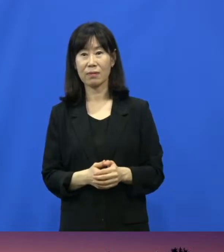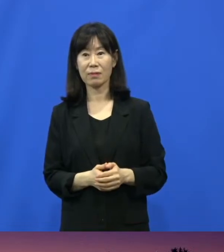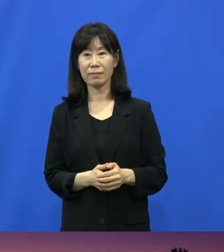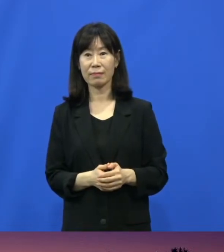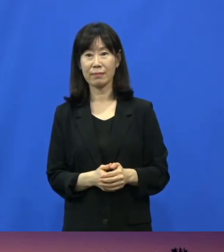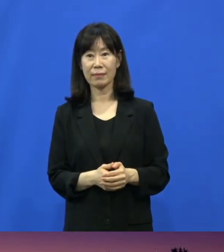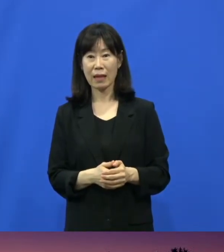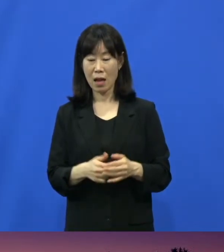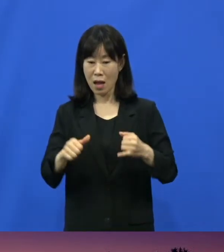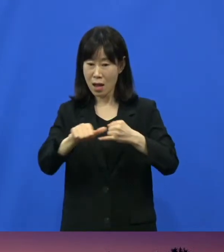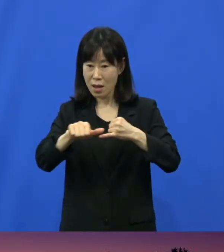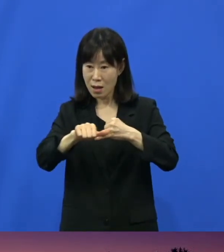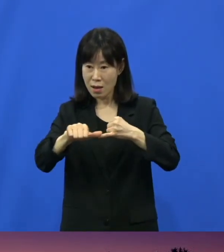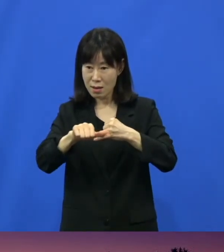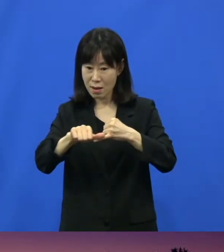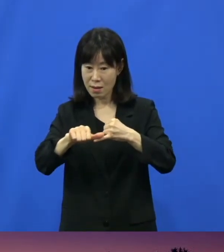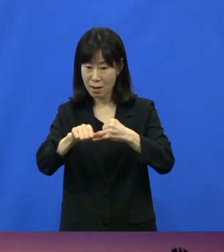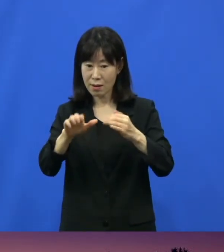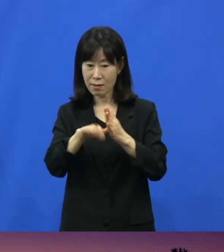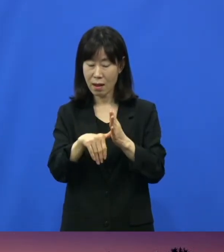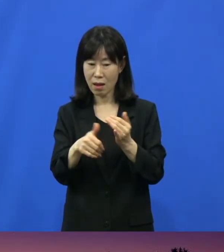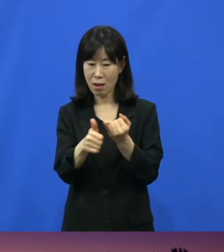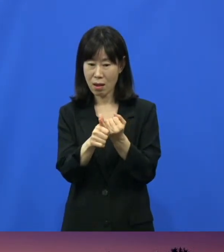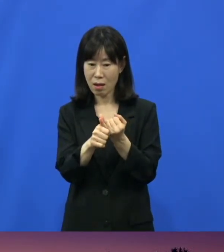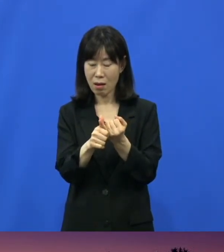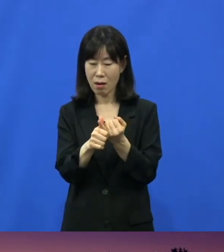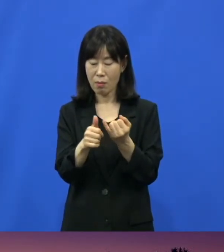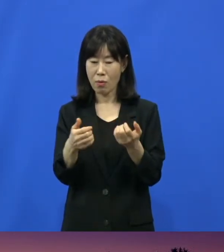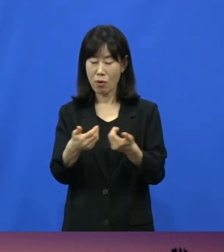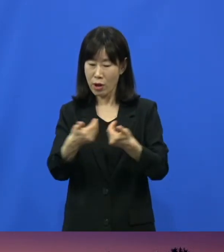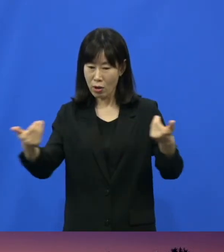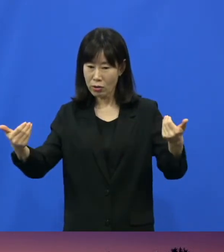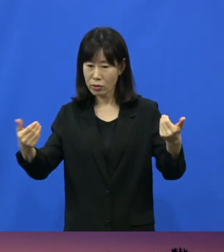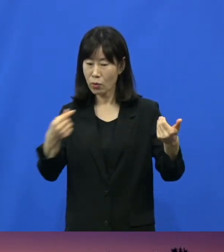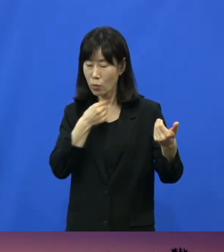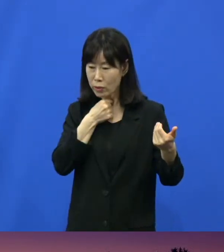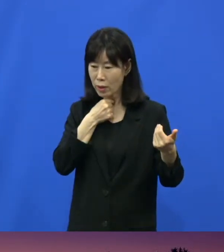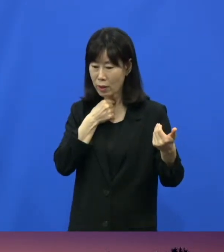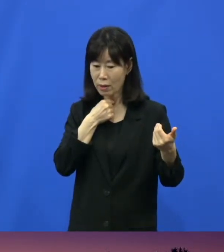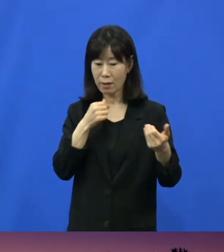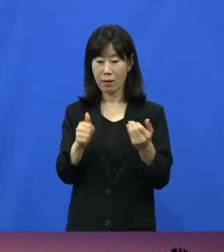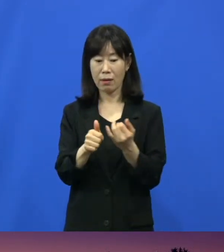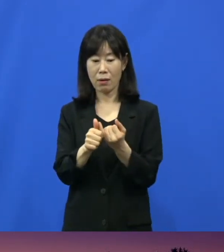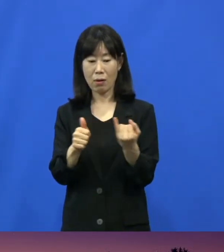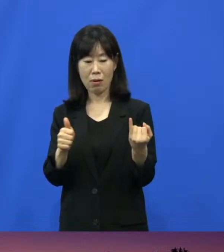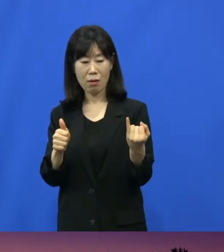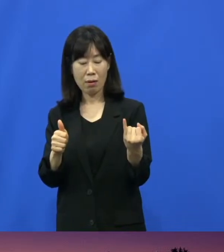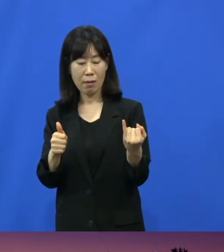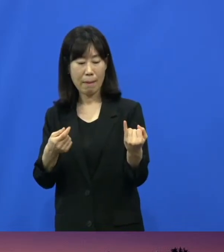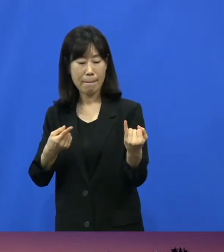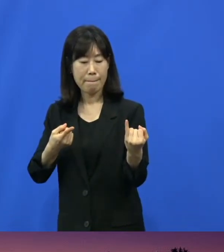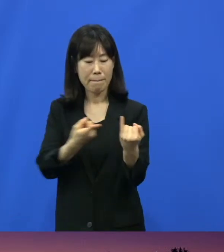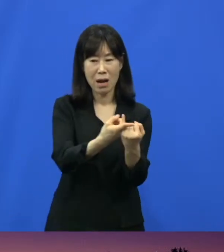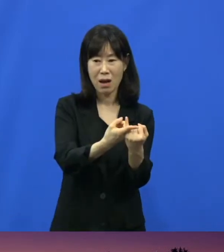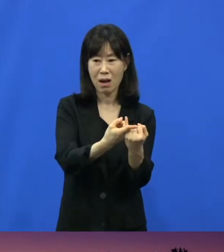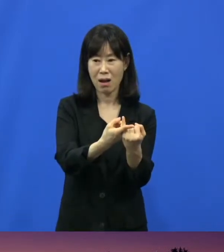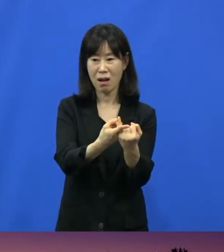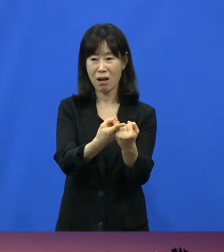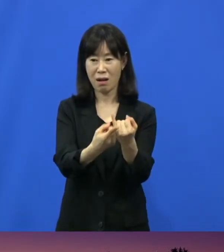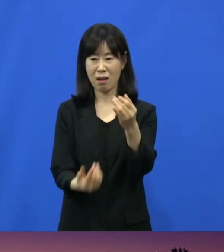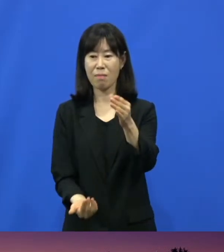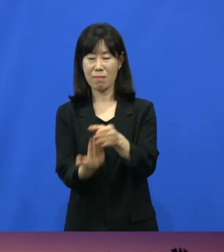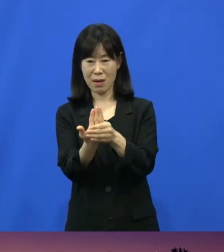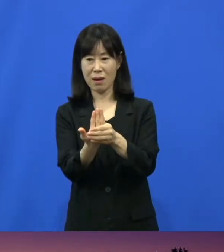사기된 사람이 절규를 요구한다고 죽이는 사건이 일어나죠. 1년에 이게 굉장히 많대요. 횟수가.